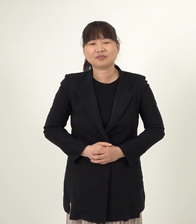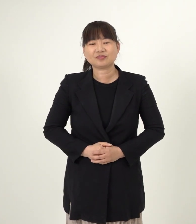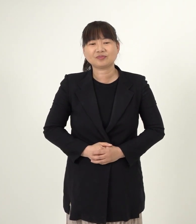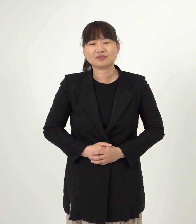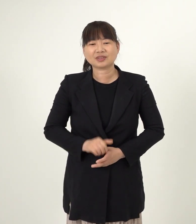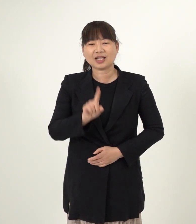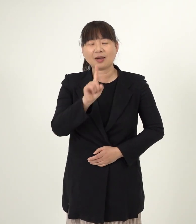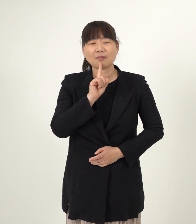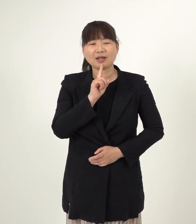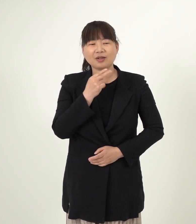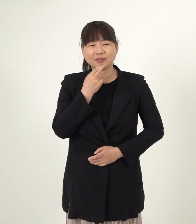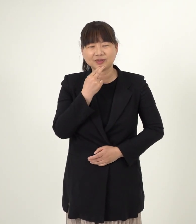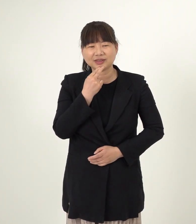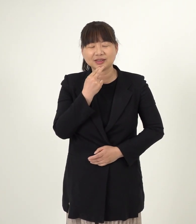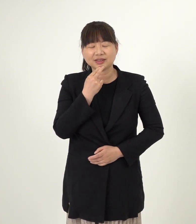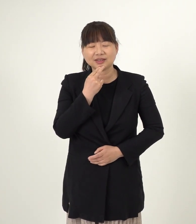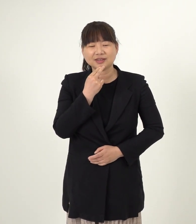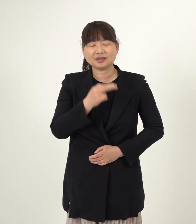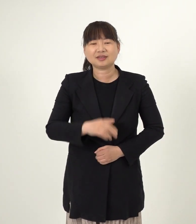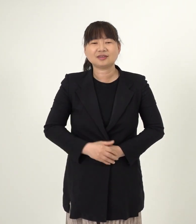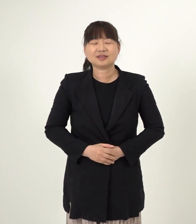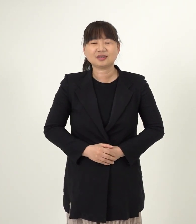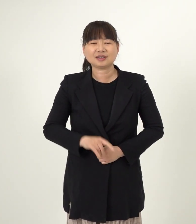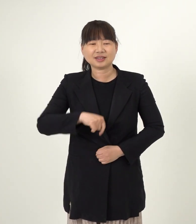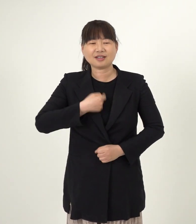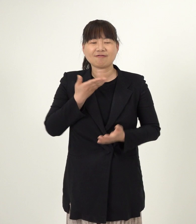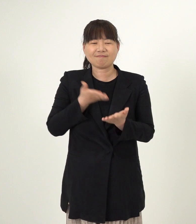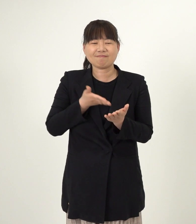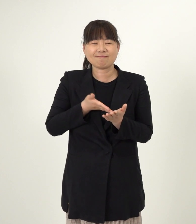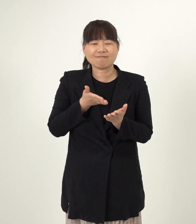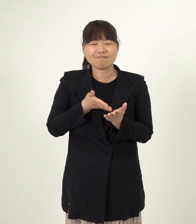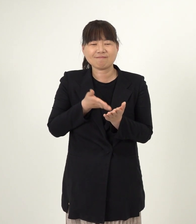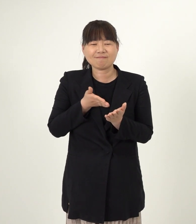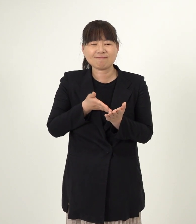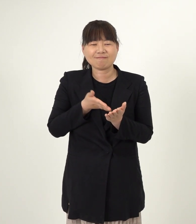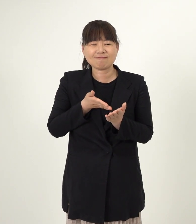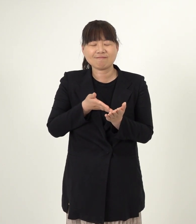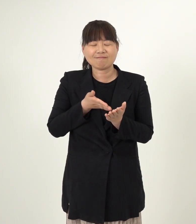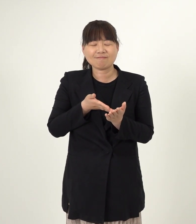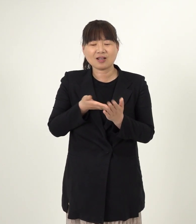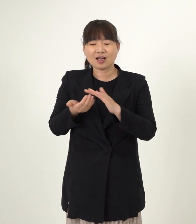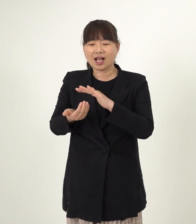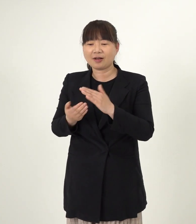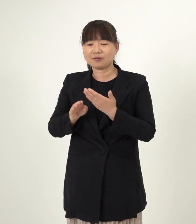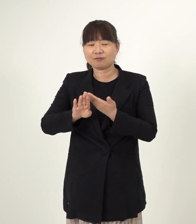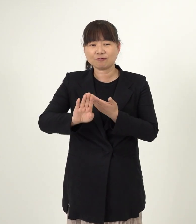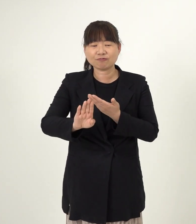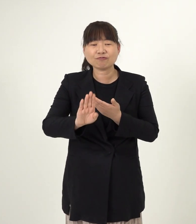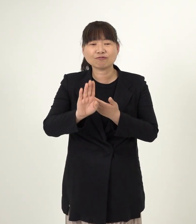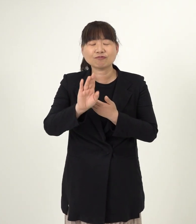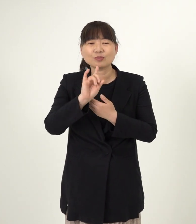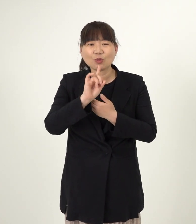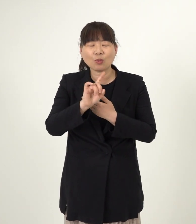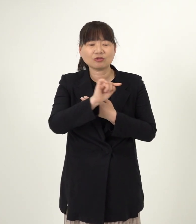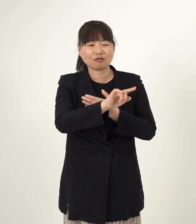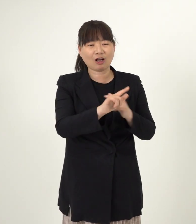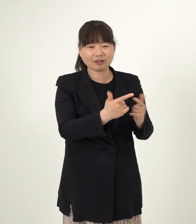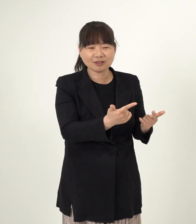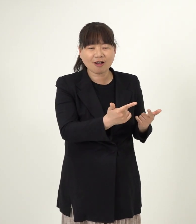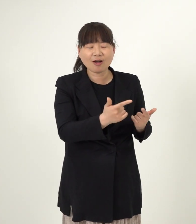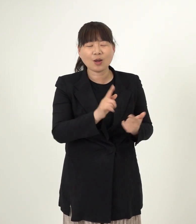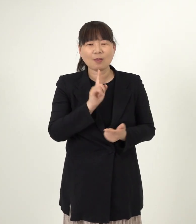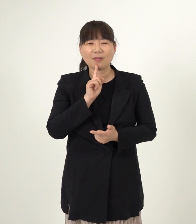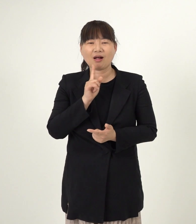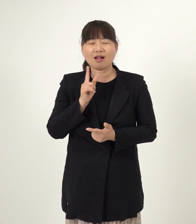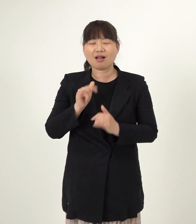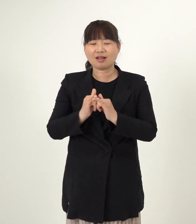아무 말로 입을 열어 자신을 변호하거나 선은 이렇고 후는 이렇고 그건 이게 아니고